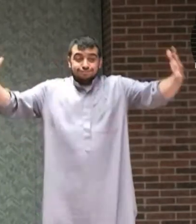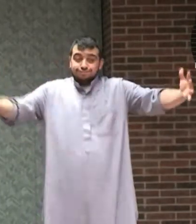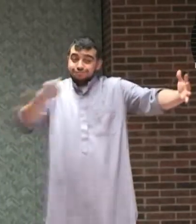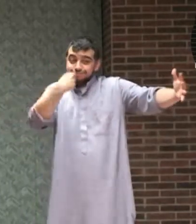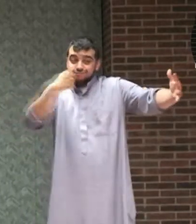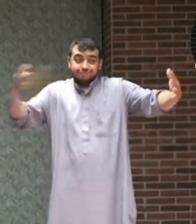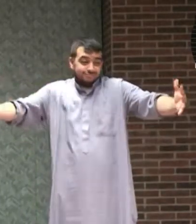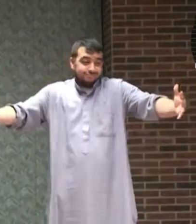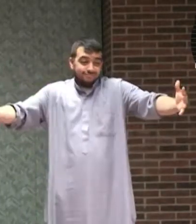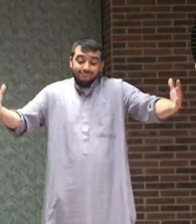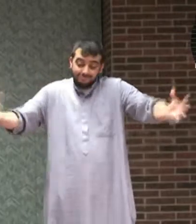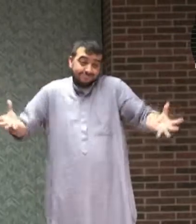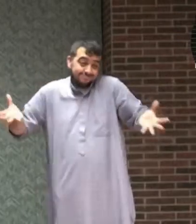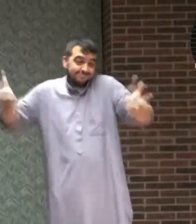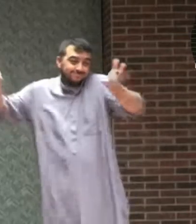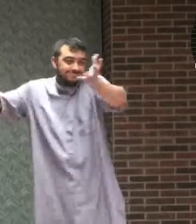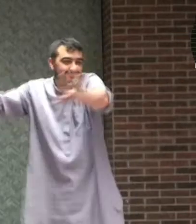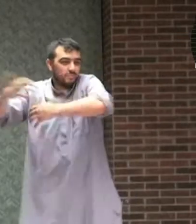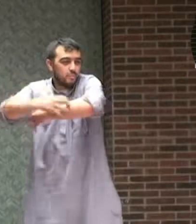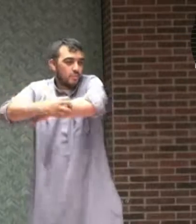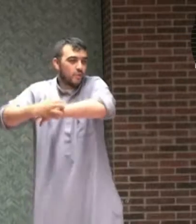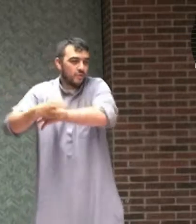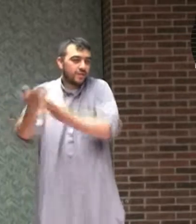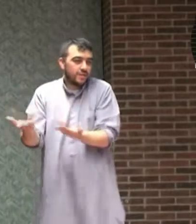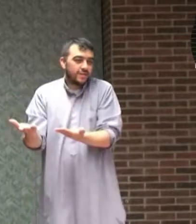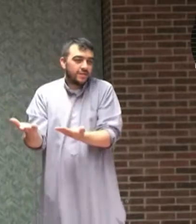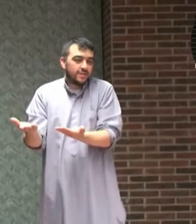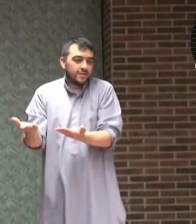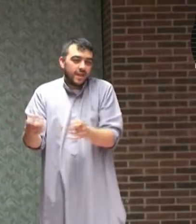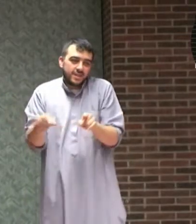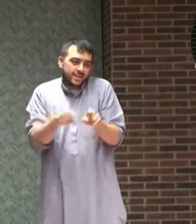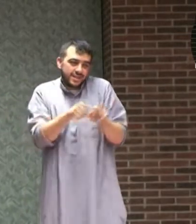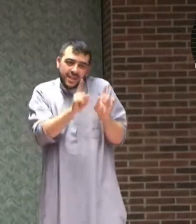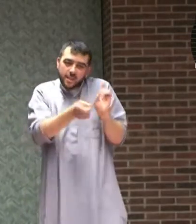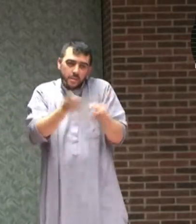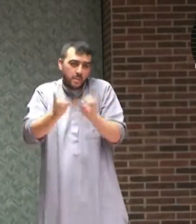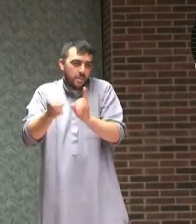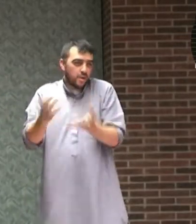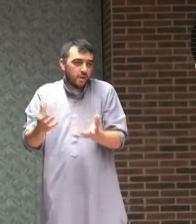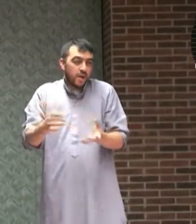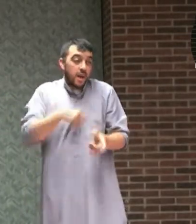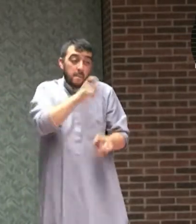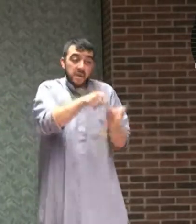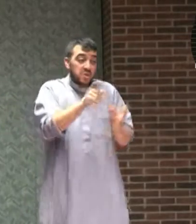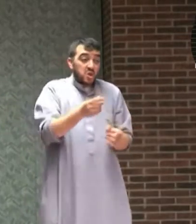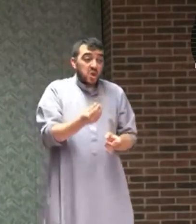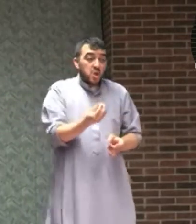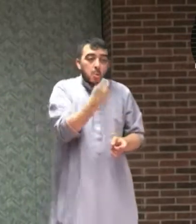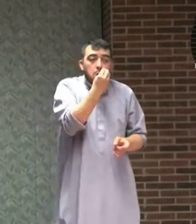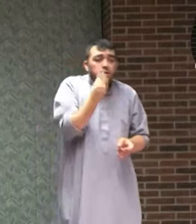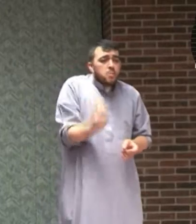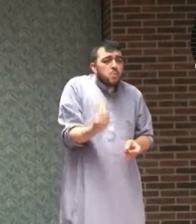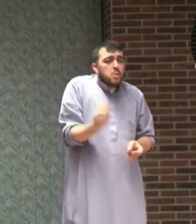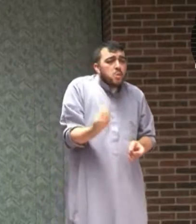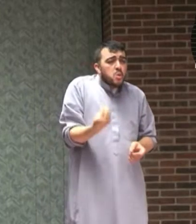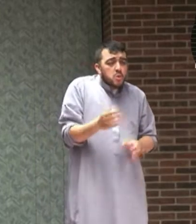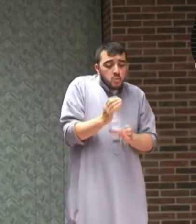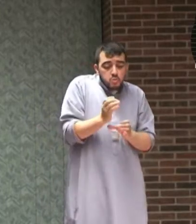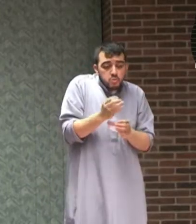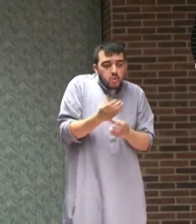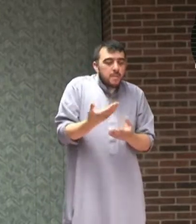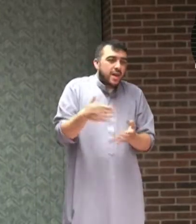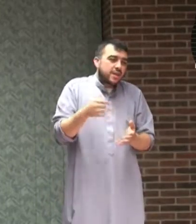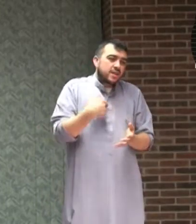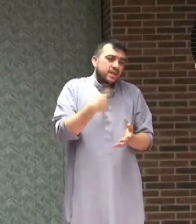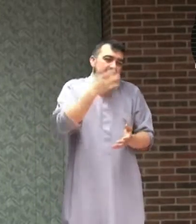plus chers que 5 euros. Donc, c'est en fonction du repas de chacun.